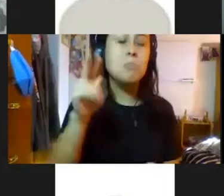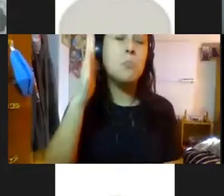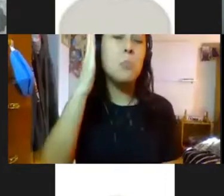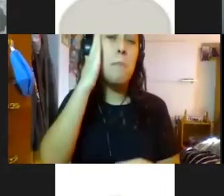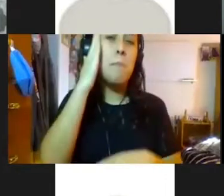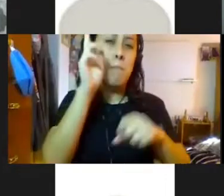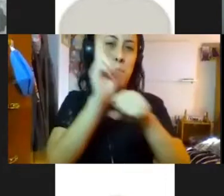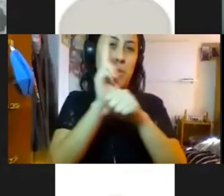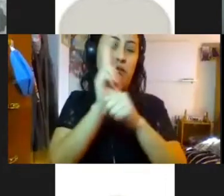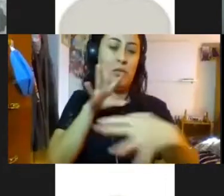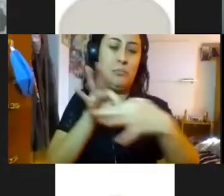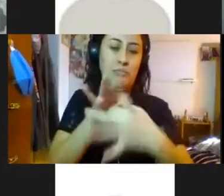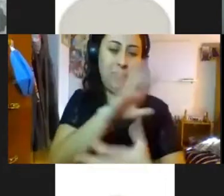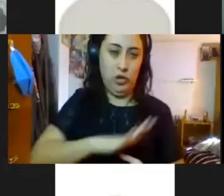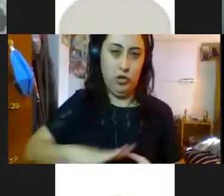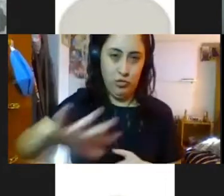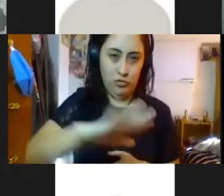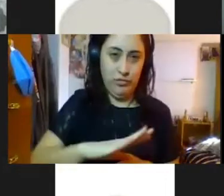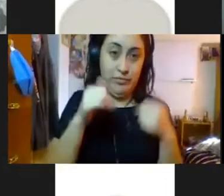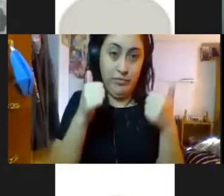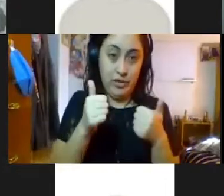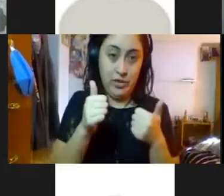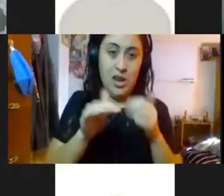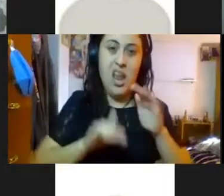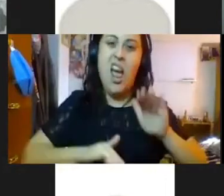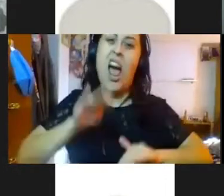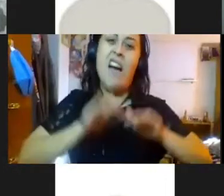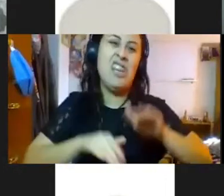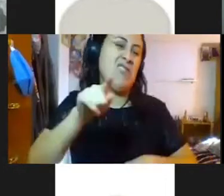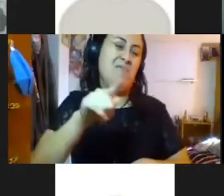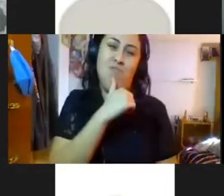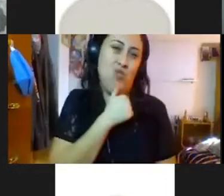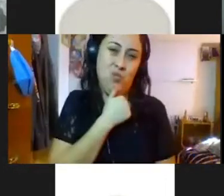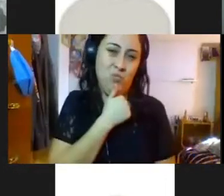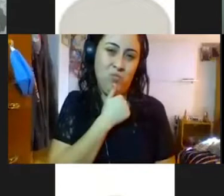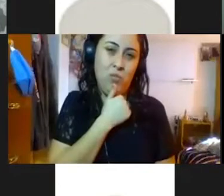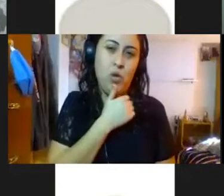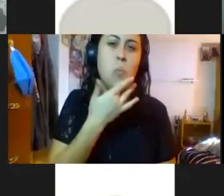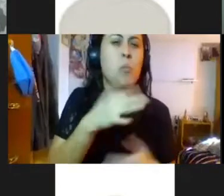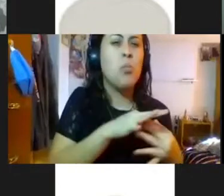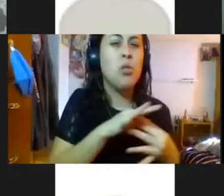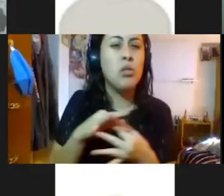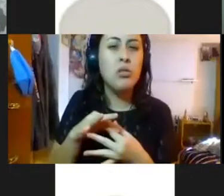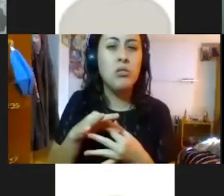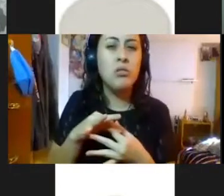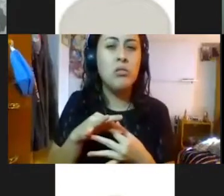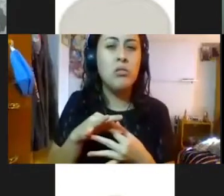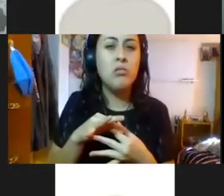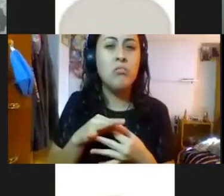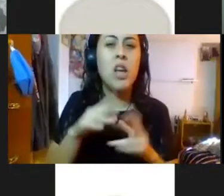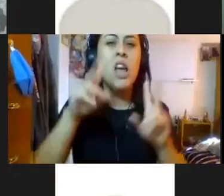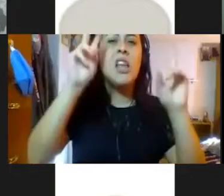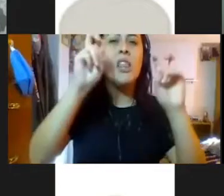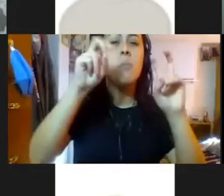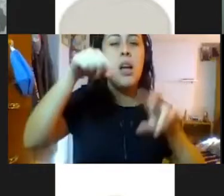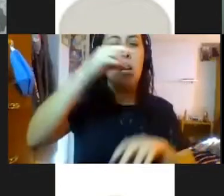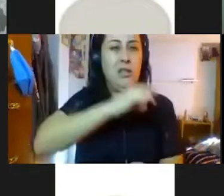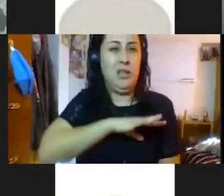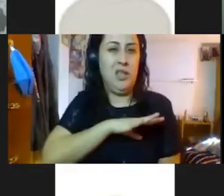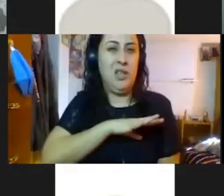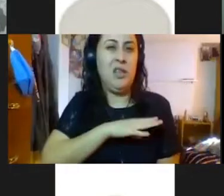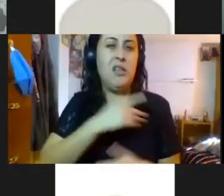contexto. Muchas veces eso se pierde, y se pierde por temas que tienen que ver con políticas nacionales y